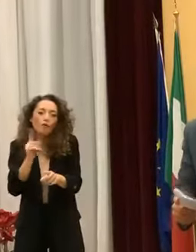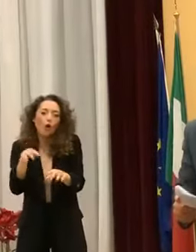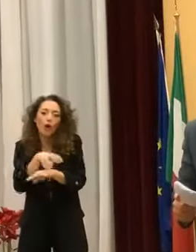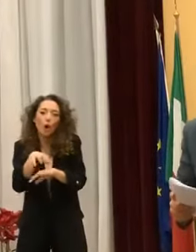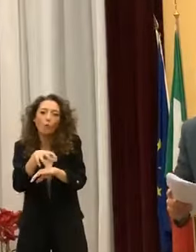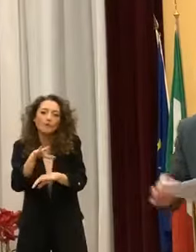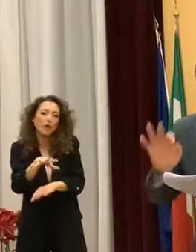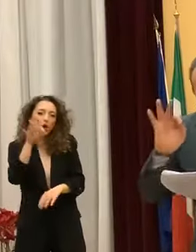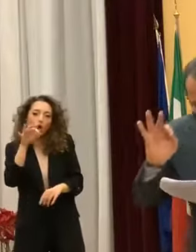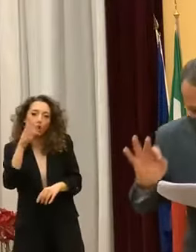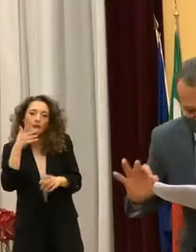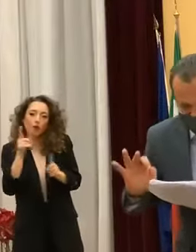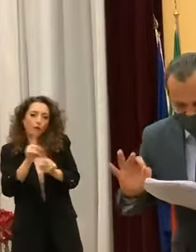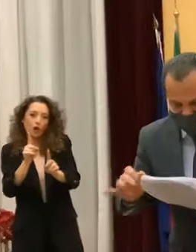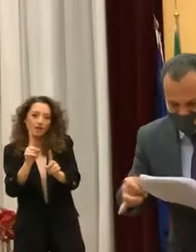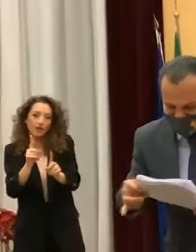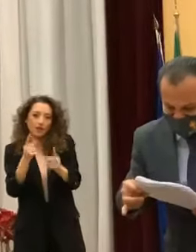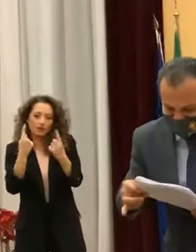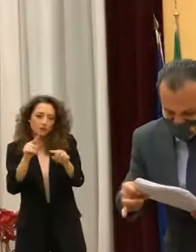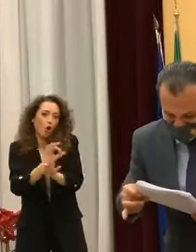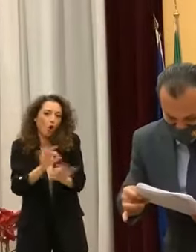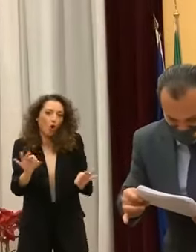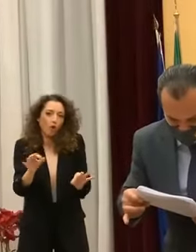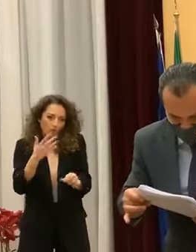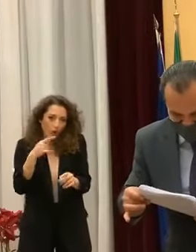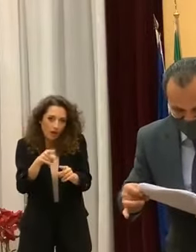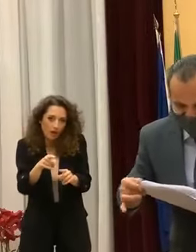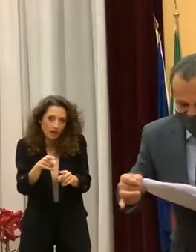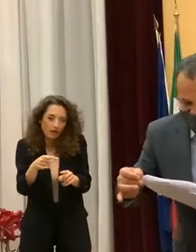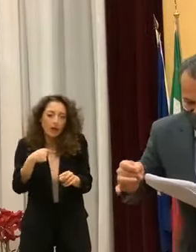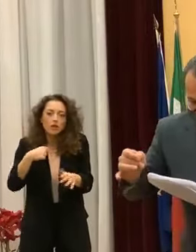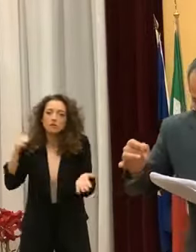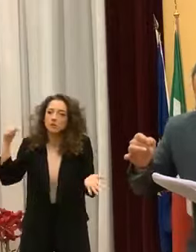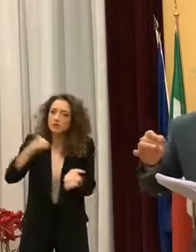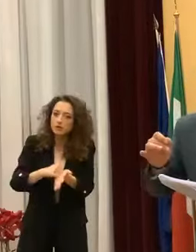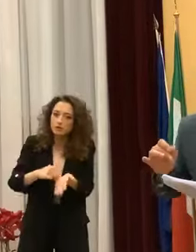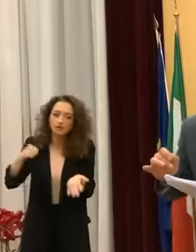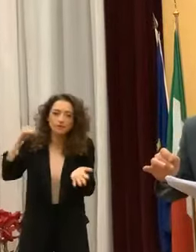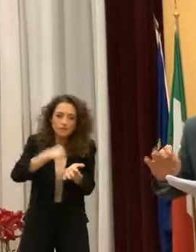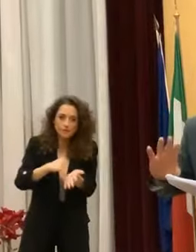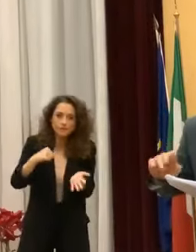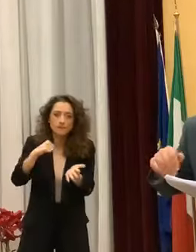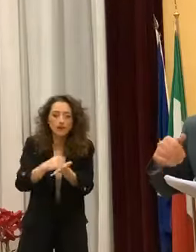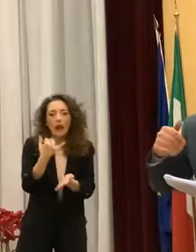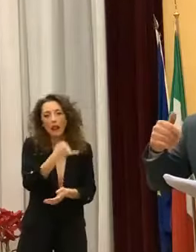nominare nessun commissario. Ebbene,